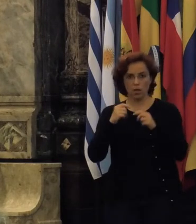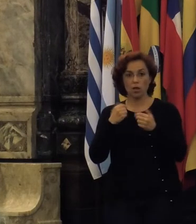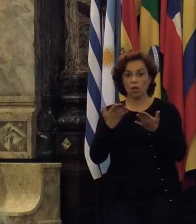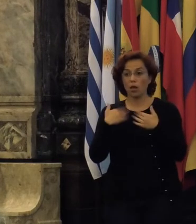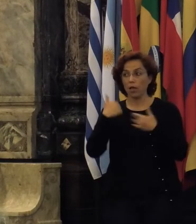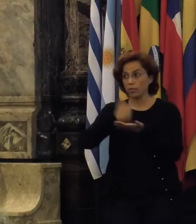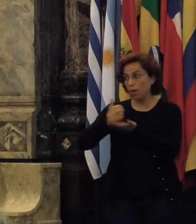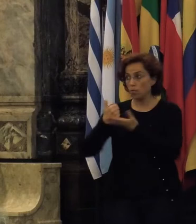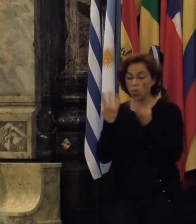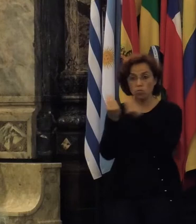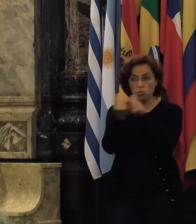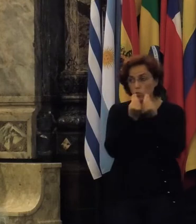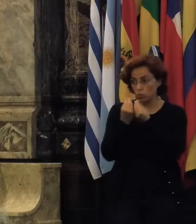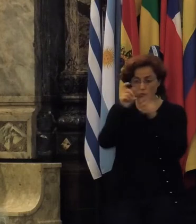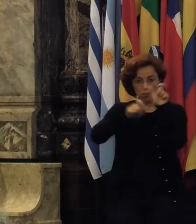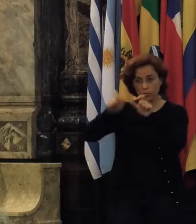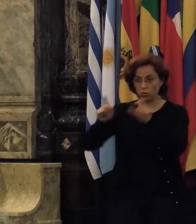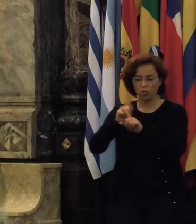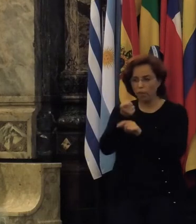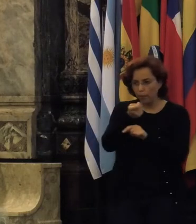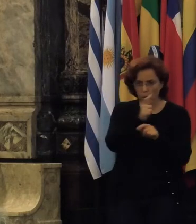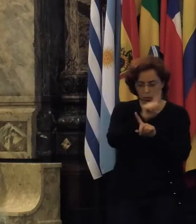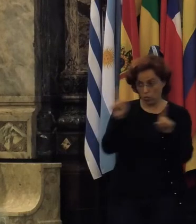somos muchos, no somos poquitos.